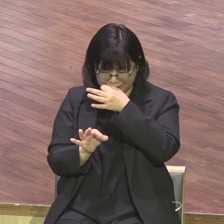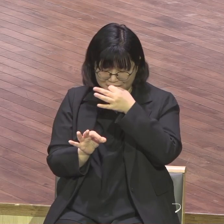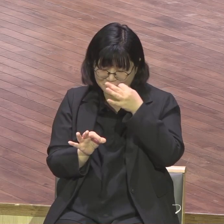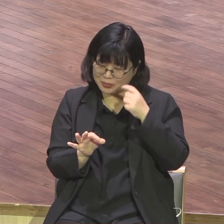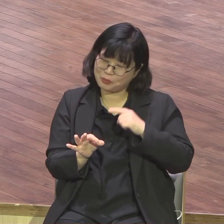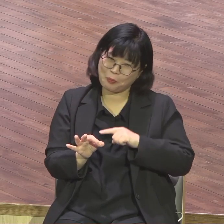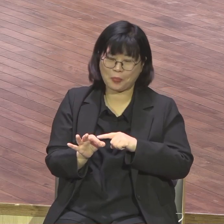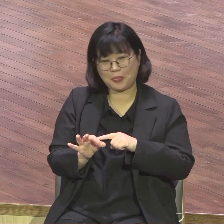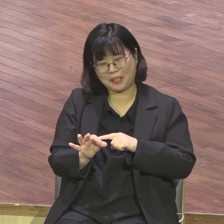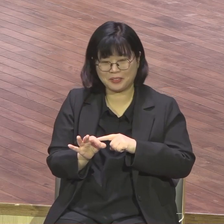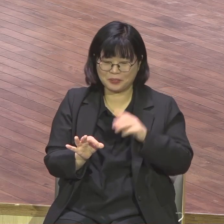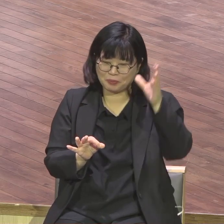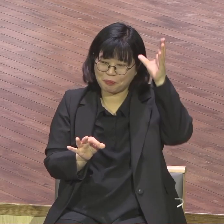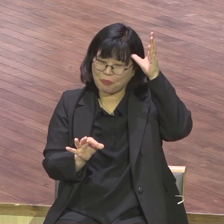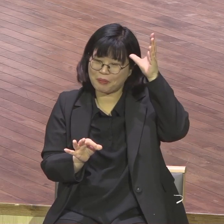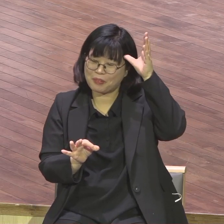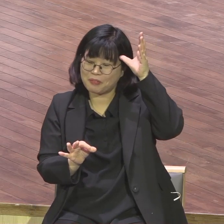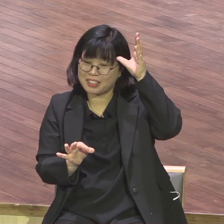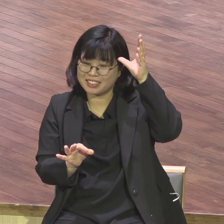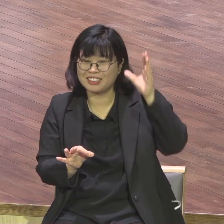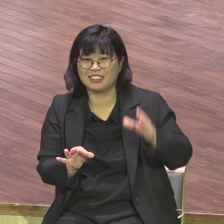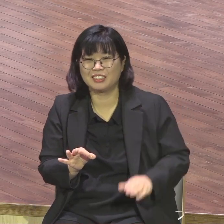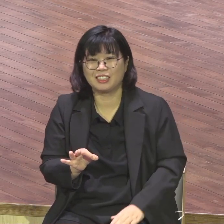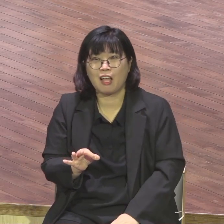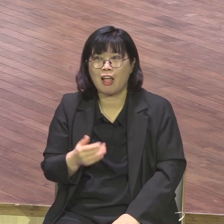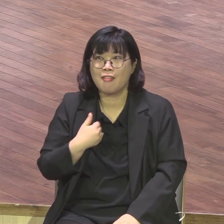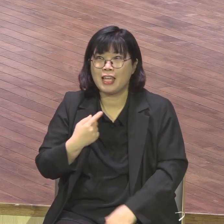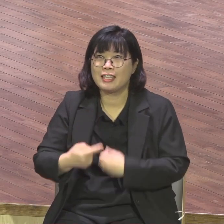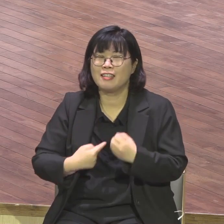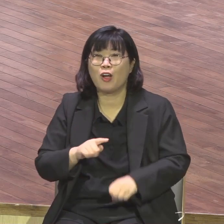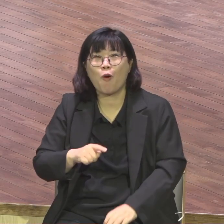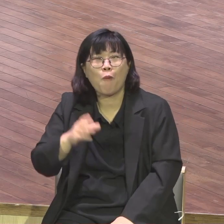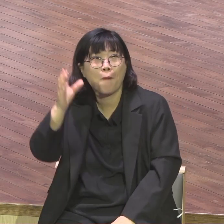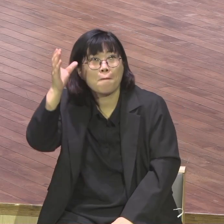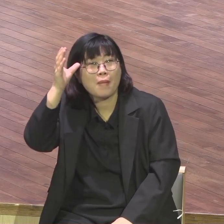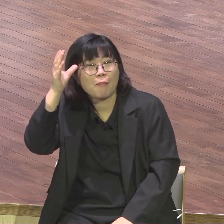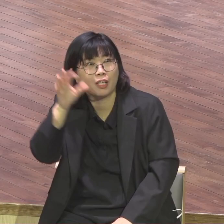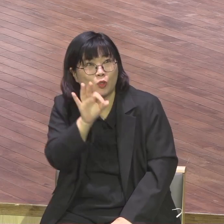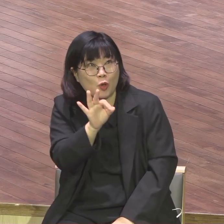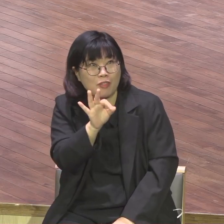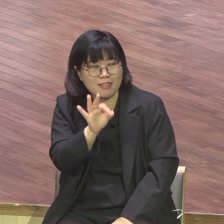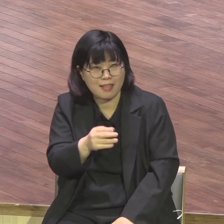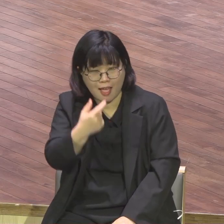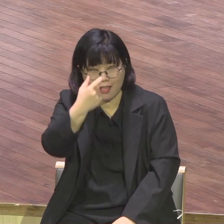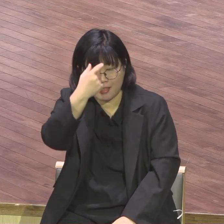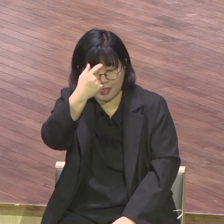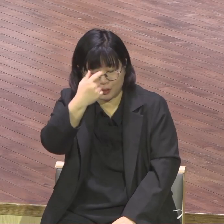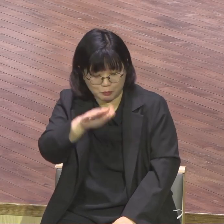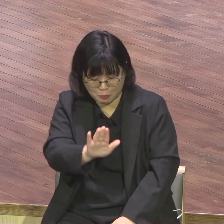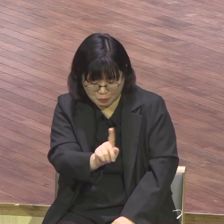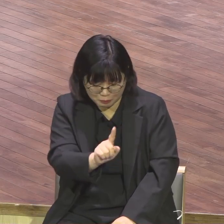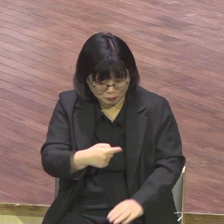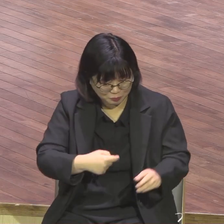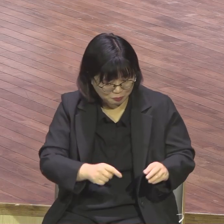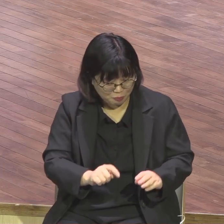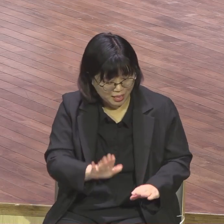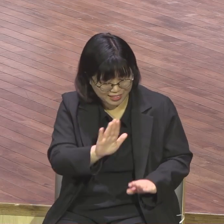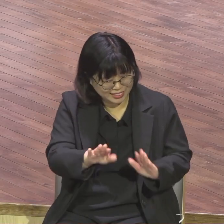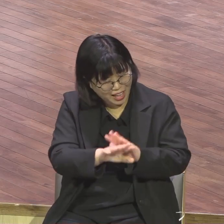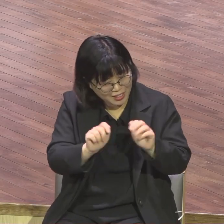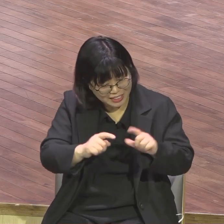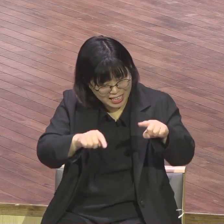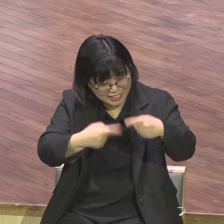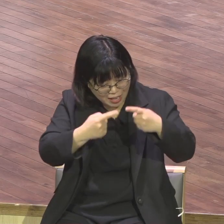이때를 정말 얼마나 많은 용돈을 충당하느냐에 따라서 한 해의